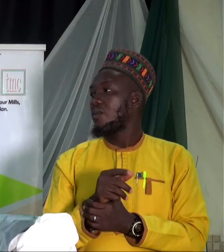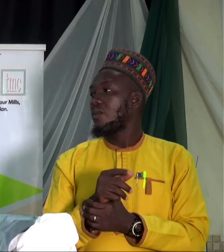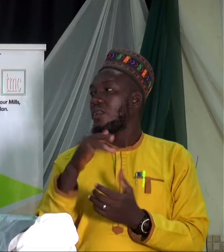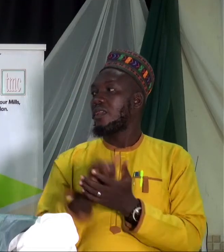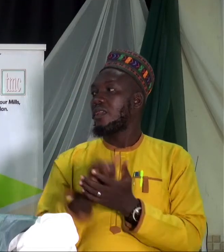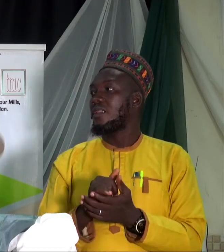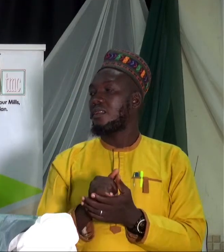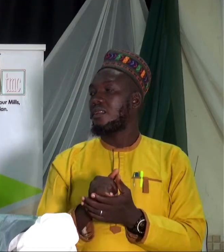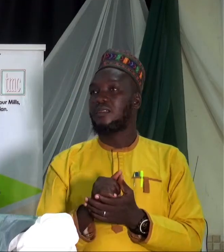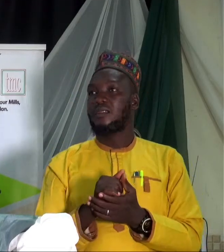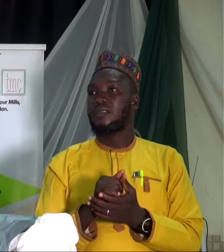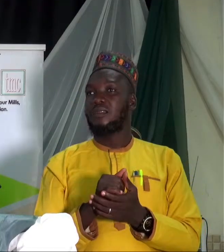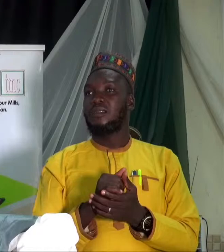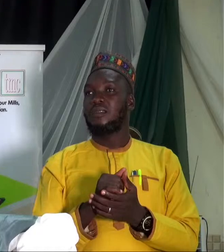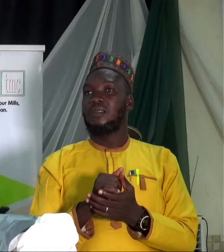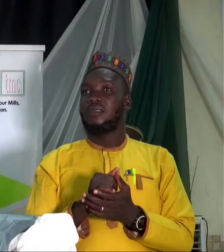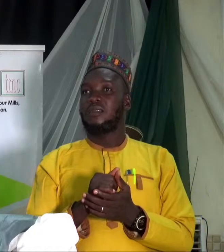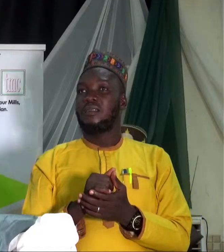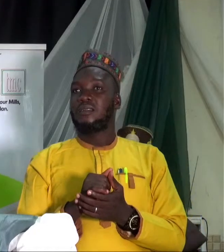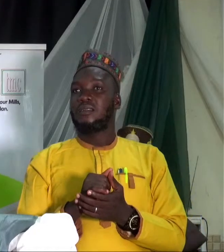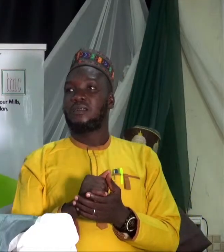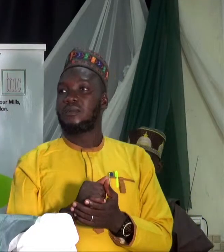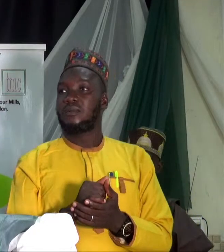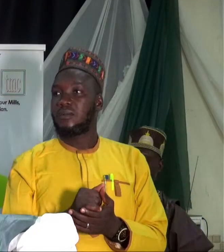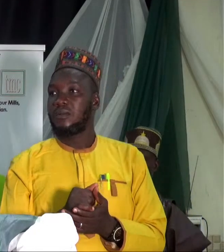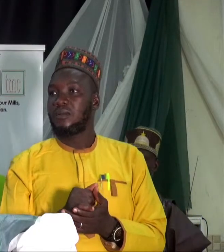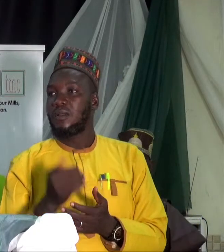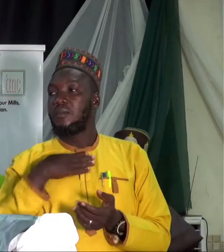gbó díẹ̀ up till àárọ̀ ìwọ̀n wọ inec office rí